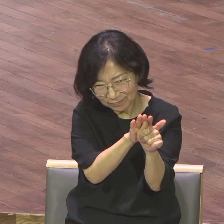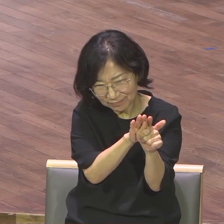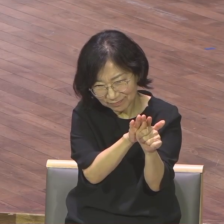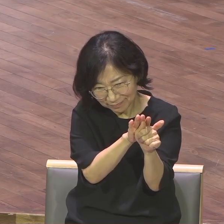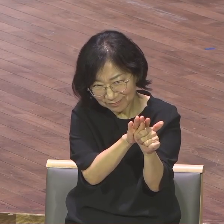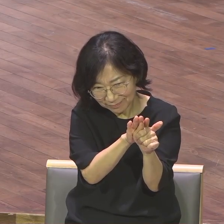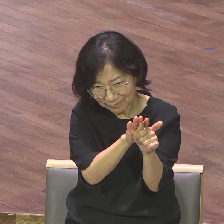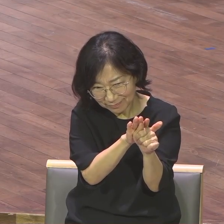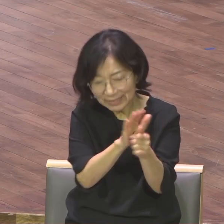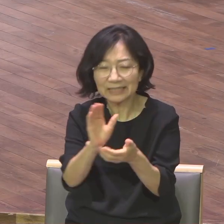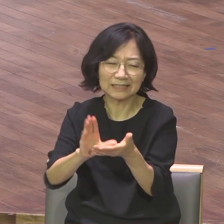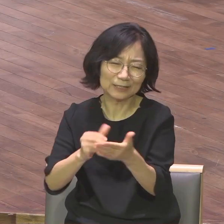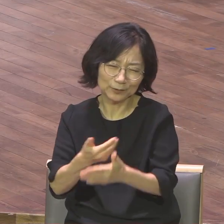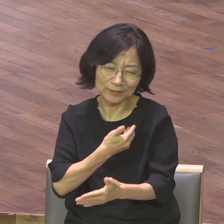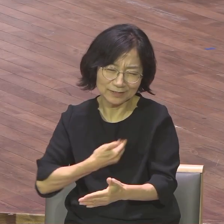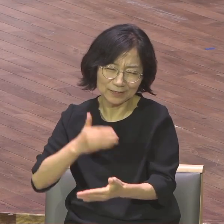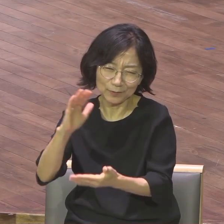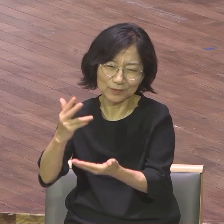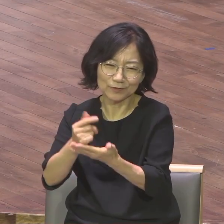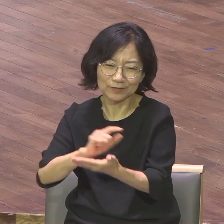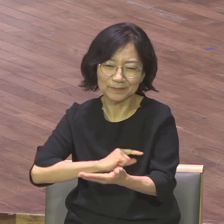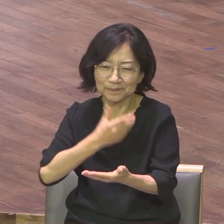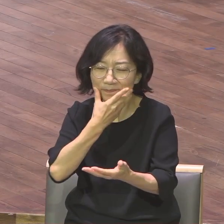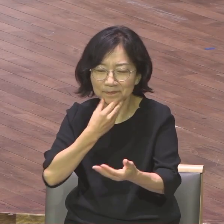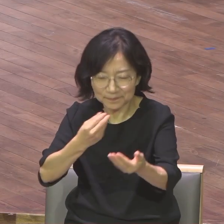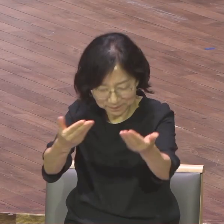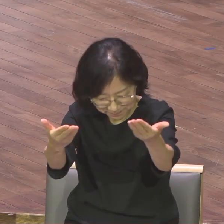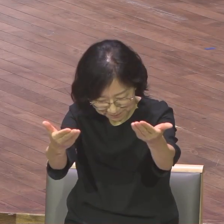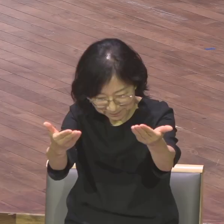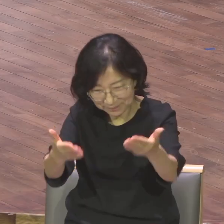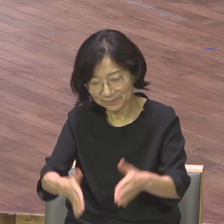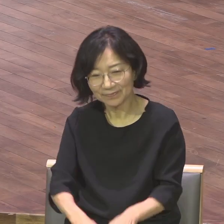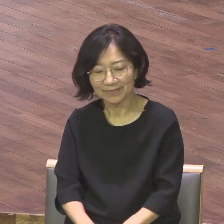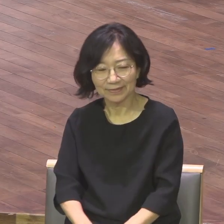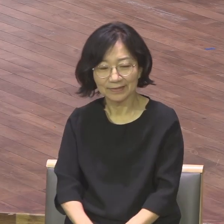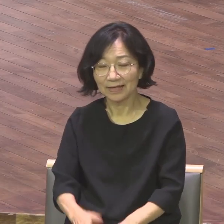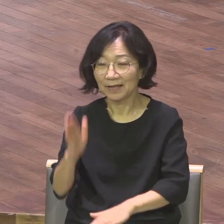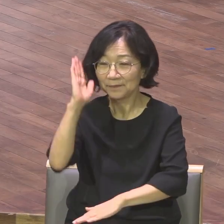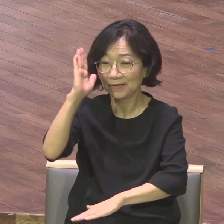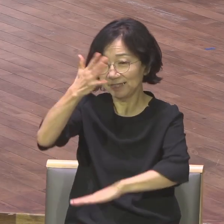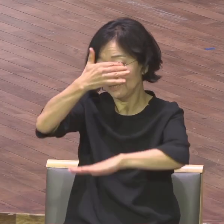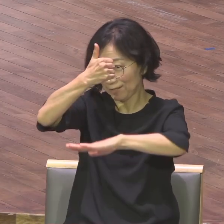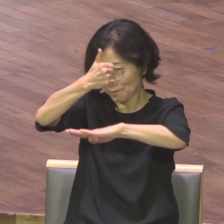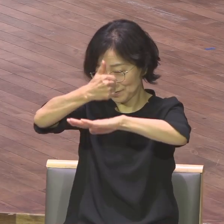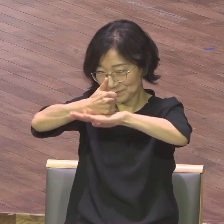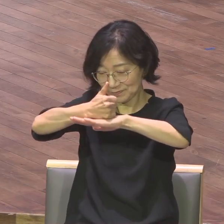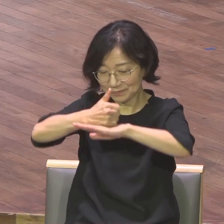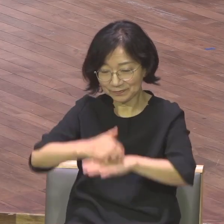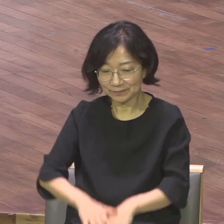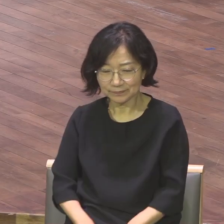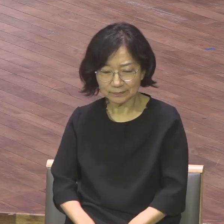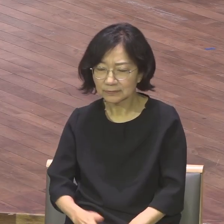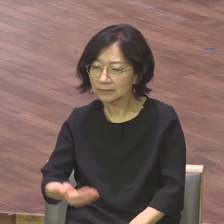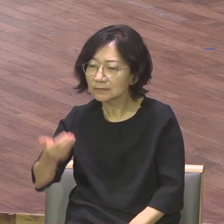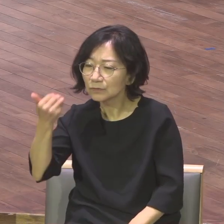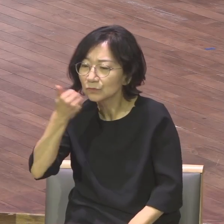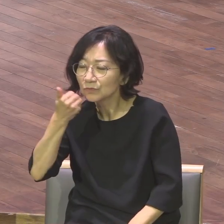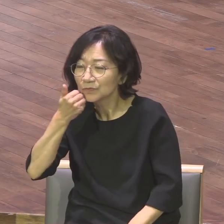그런 그리스도의 제자들 다 되시기를 주님으로 축복합니다. 결론입니다. 어떤